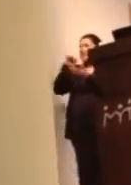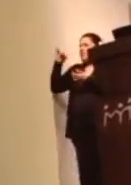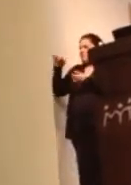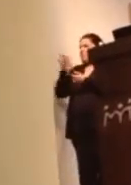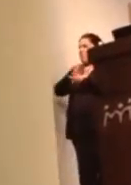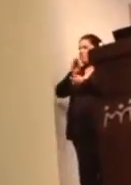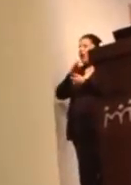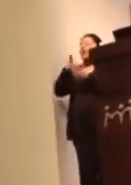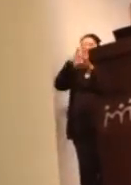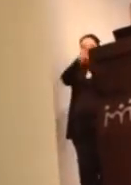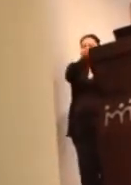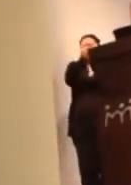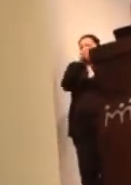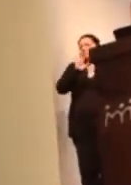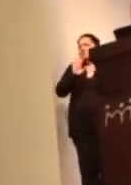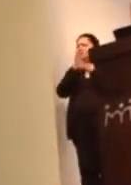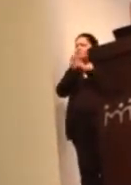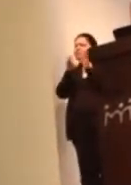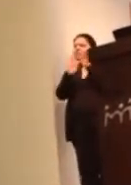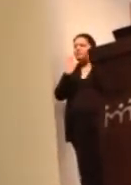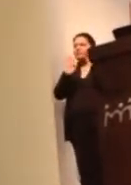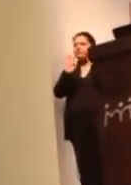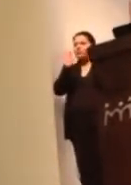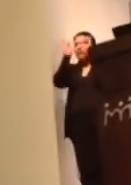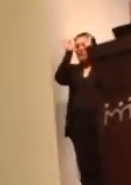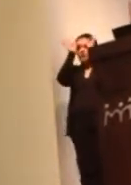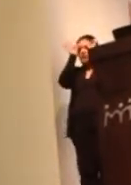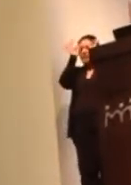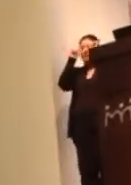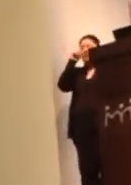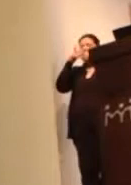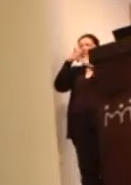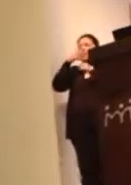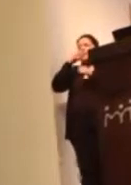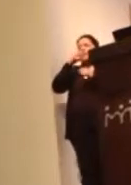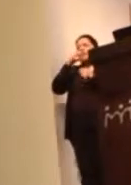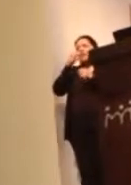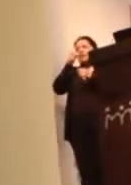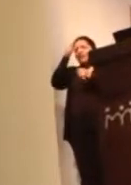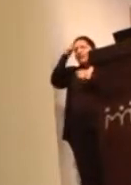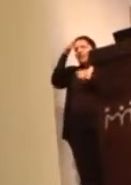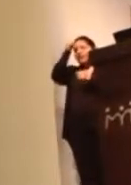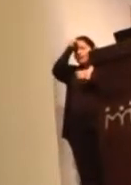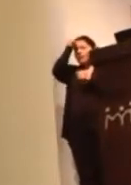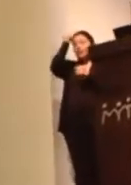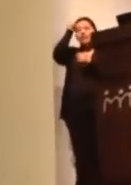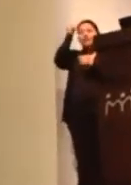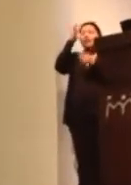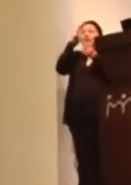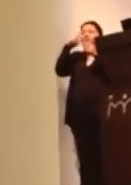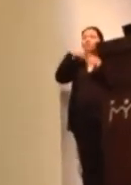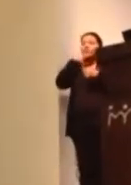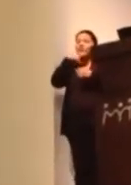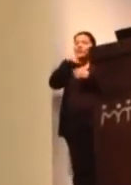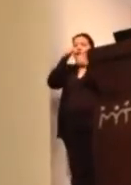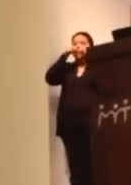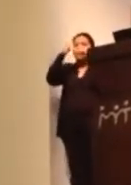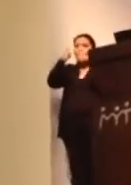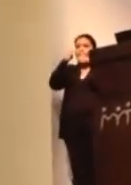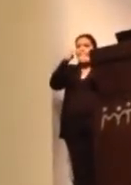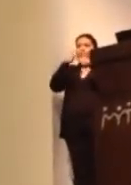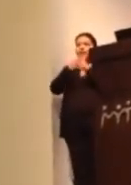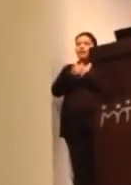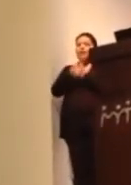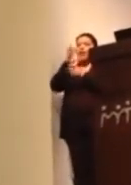Porque el niño, en su fraccioncísima, que son segundos de atención que tiene, solo